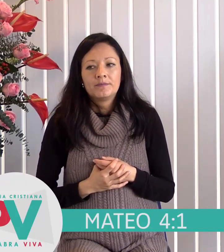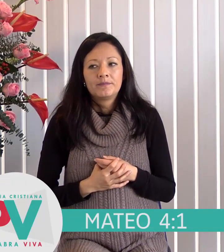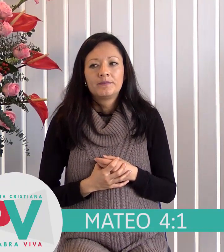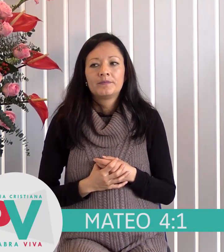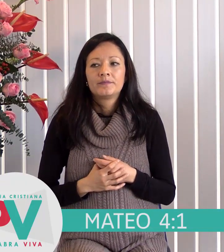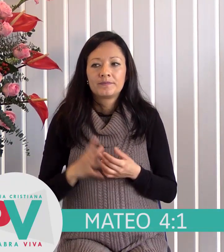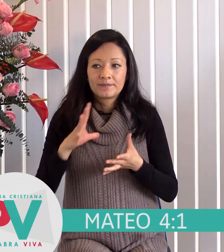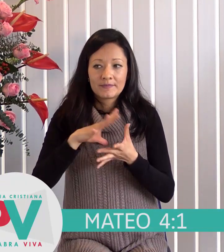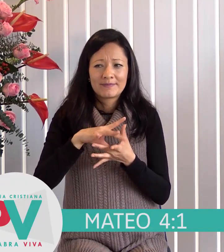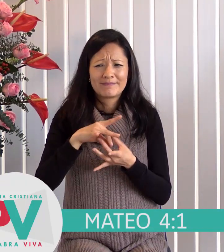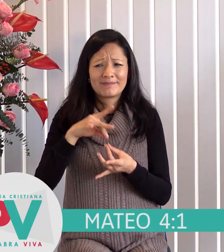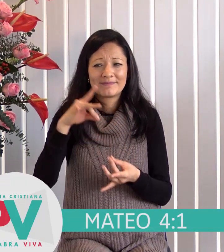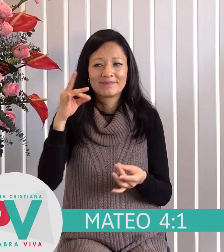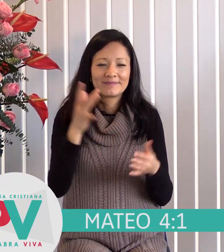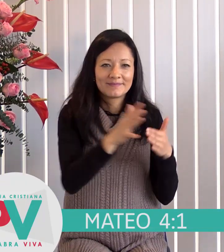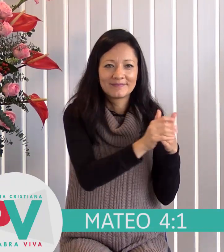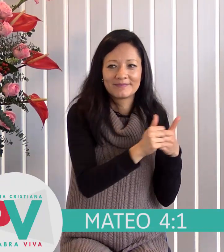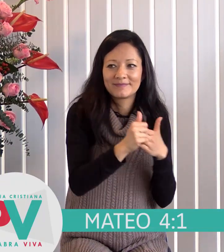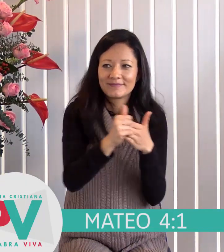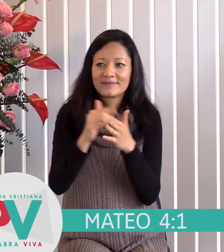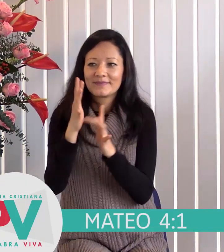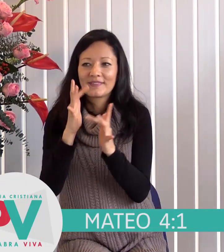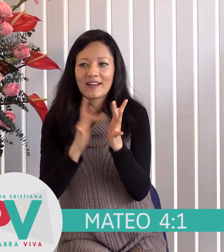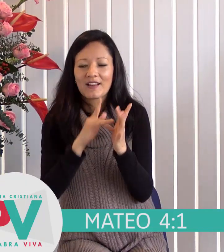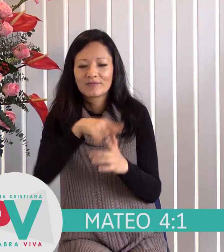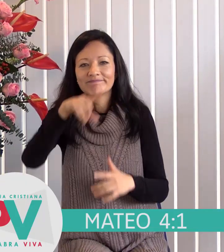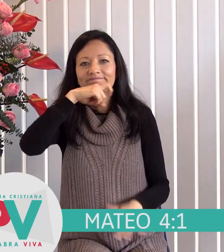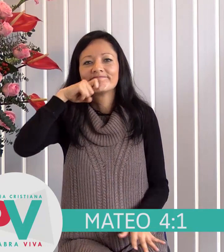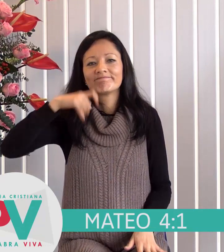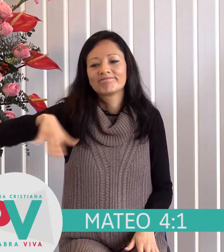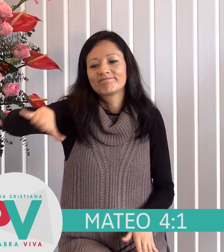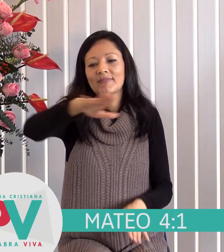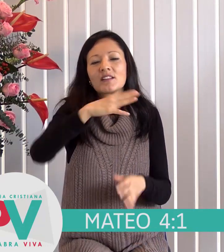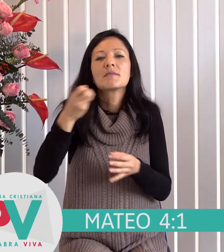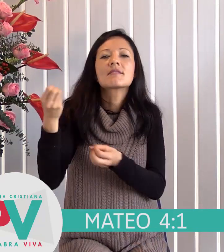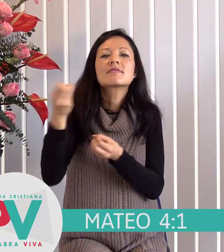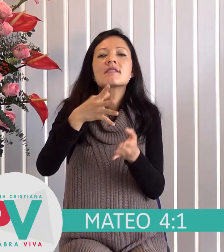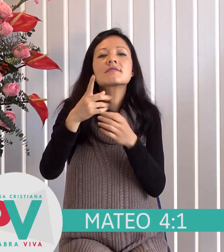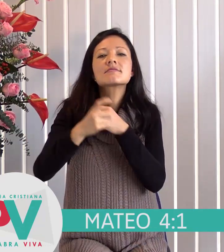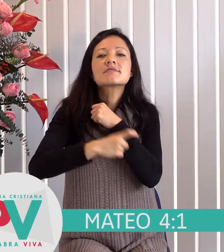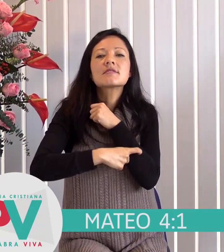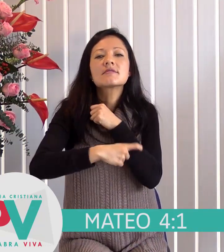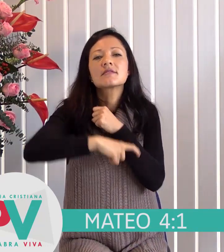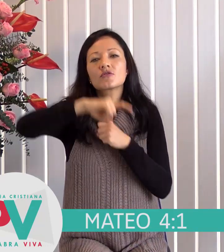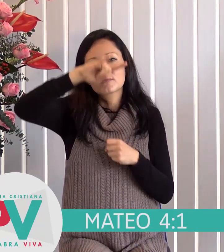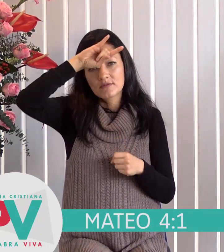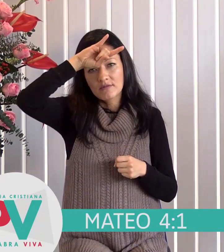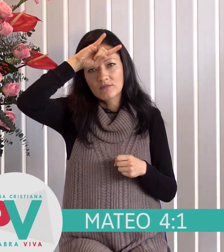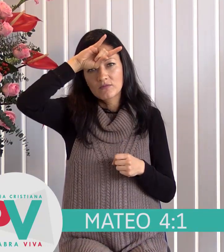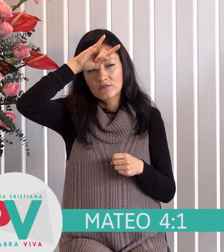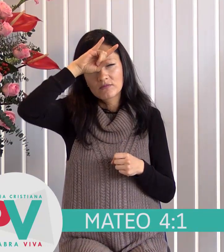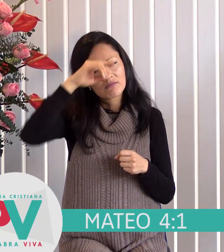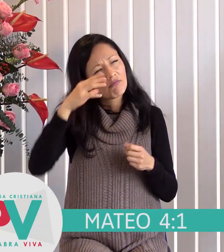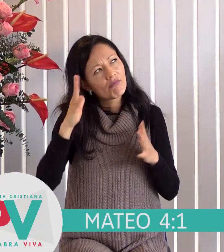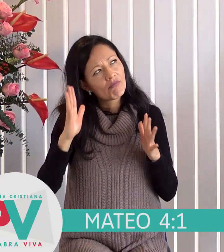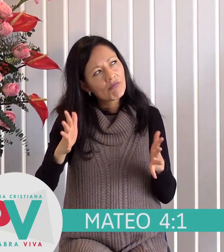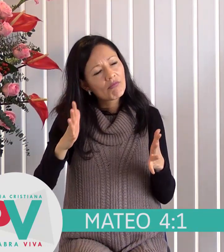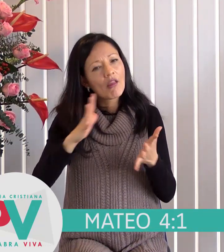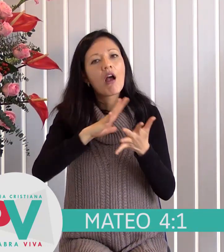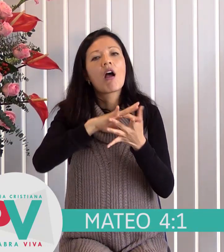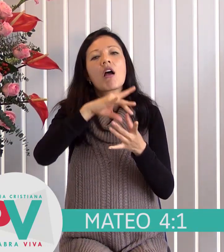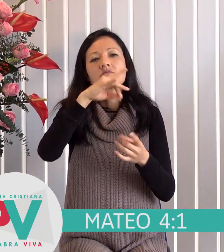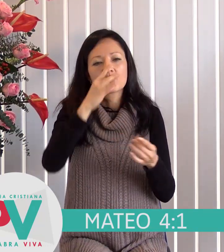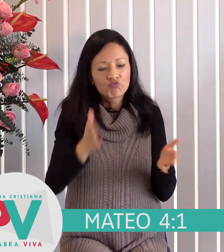Luego el Espíritu llevó a Jesús al desierto para que el diablo lo sometiera a tentación. ¿Para qué lo llevó el Espíritu al desierto? Para